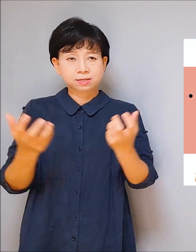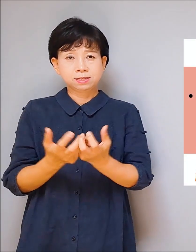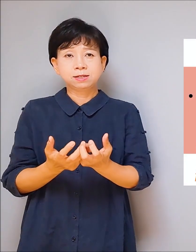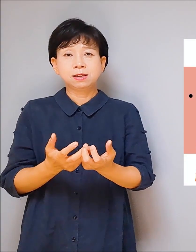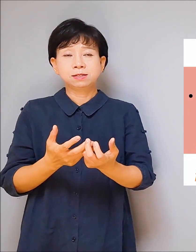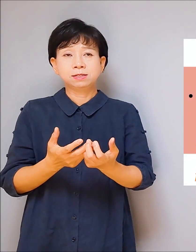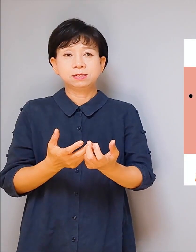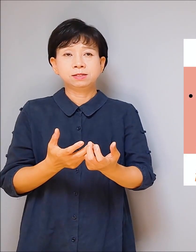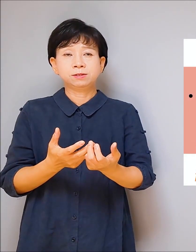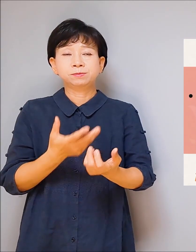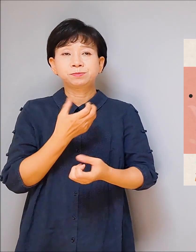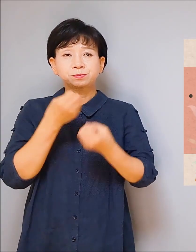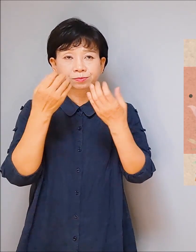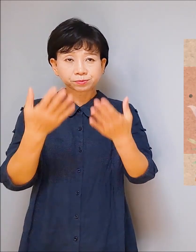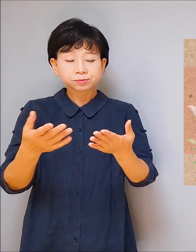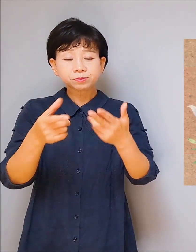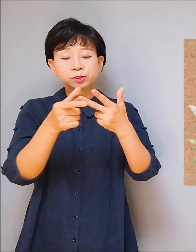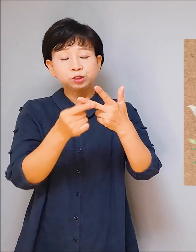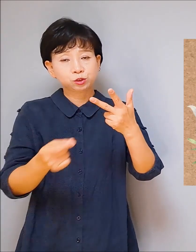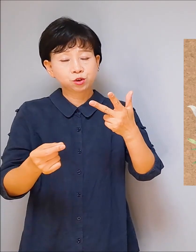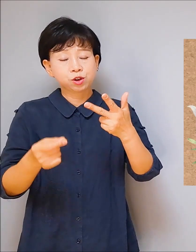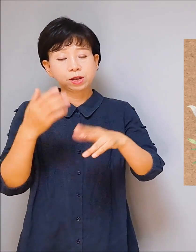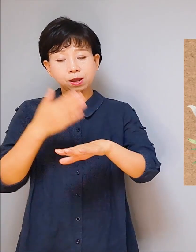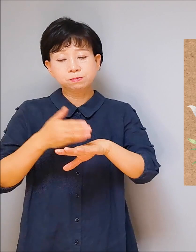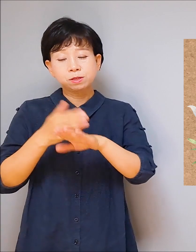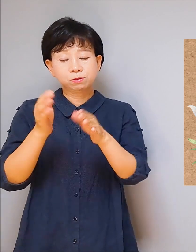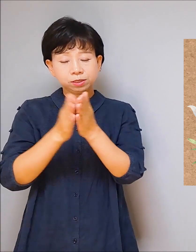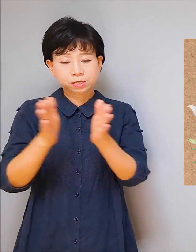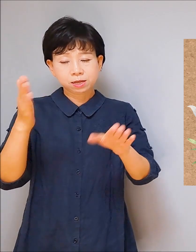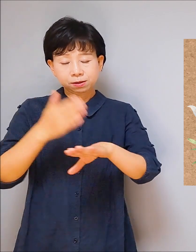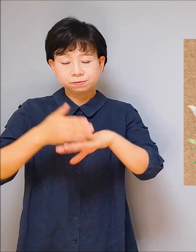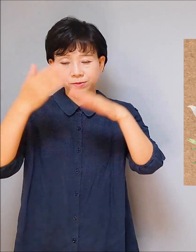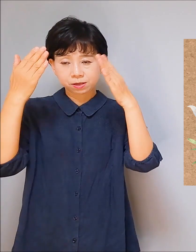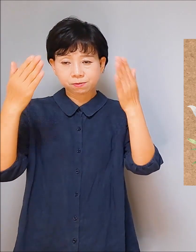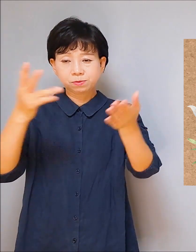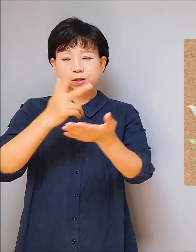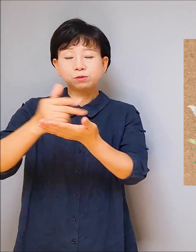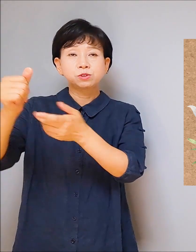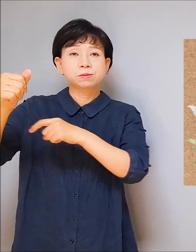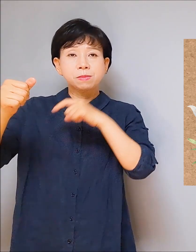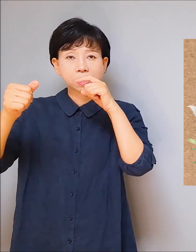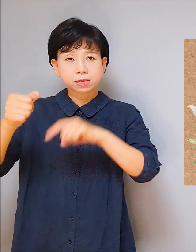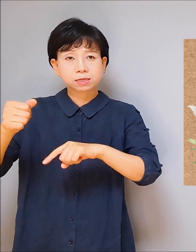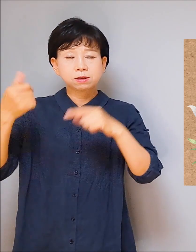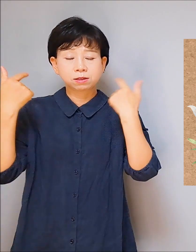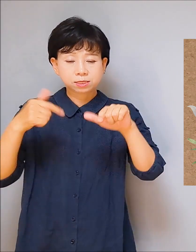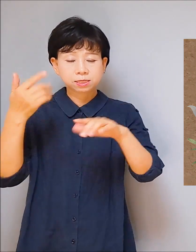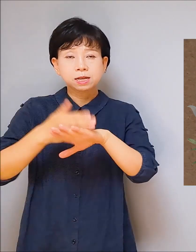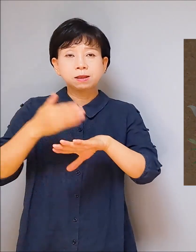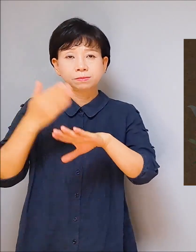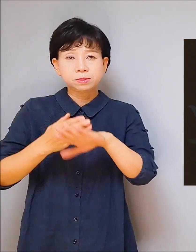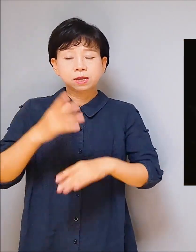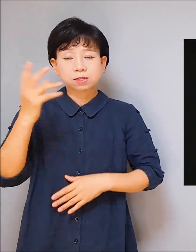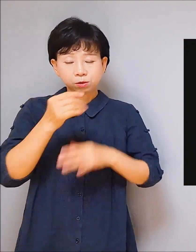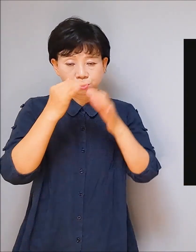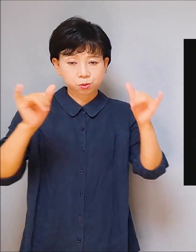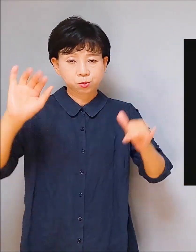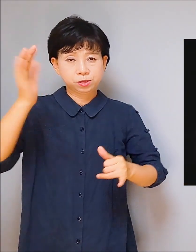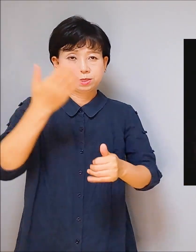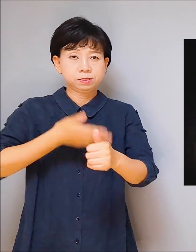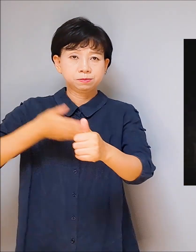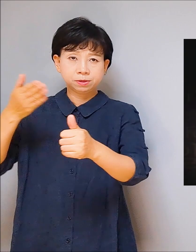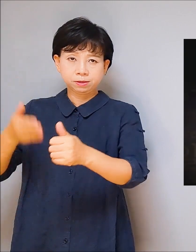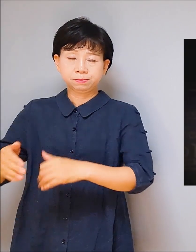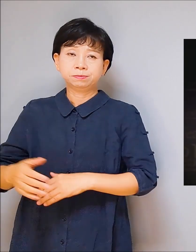감사로 시작하게 하시니 감사합니다. 늘 주 안에서 감사하시는 성도님들 되시기 바랍니다.